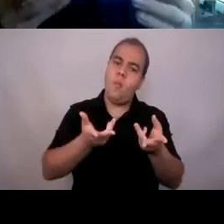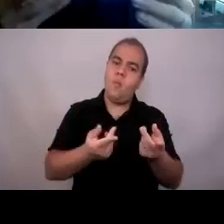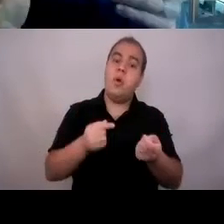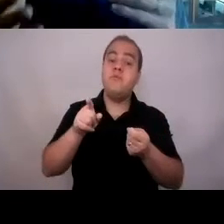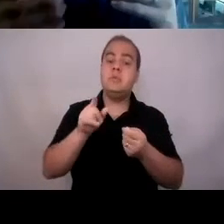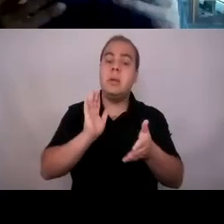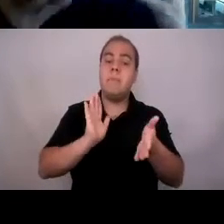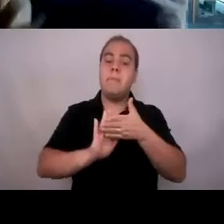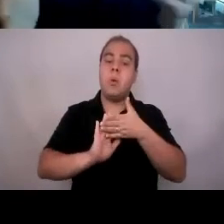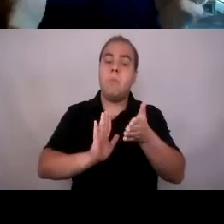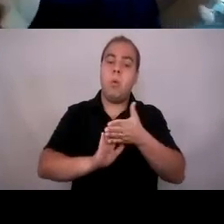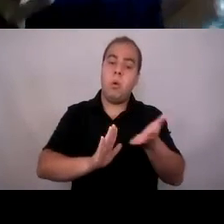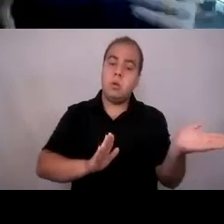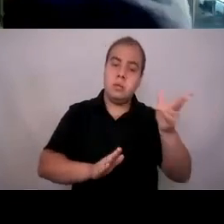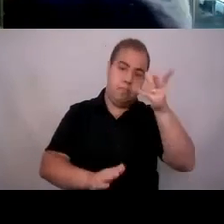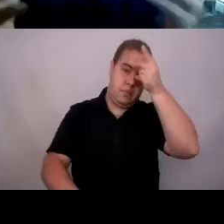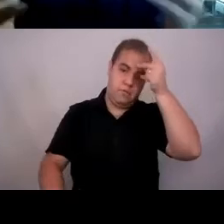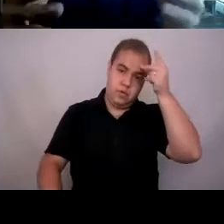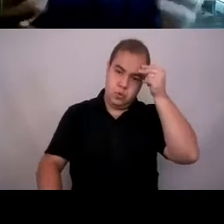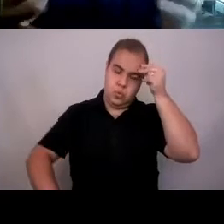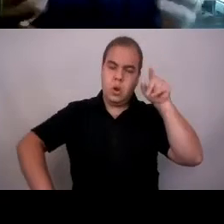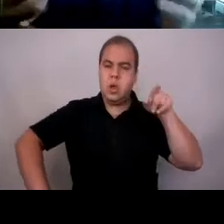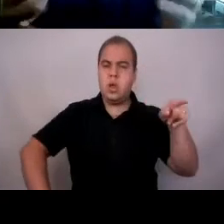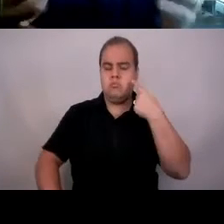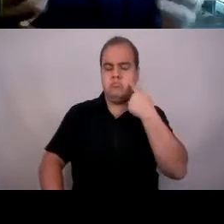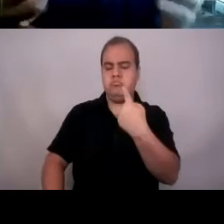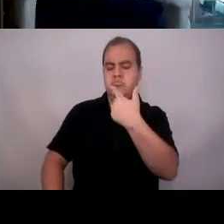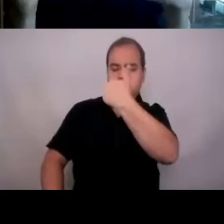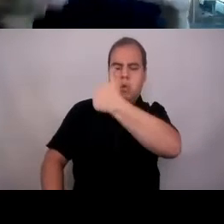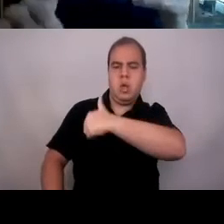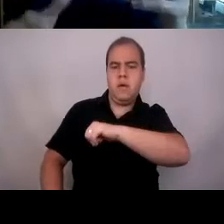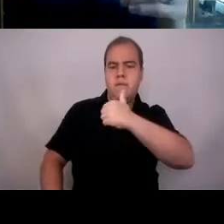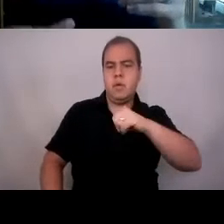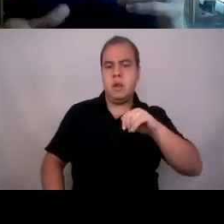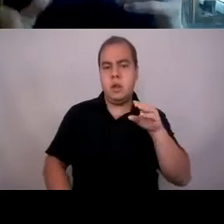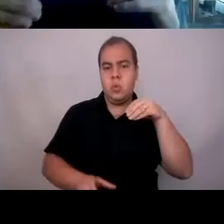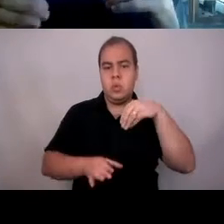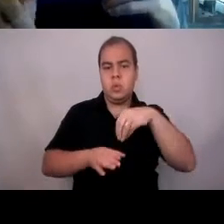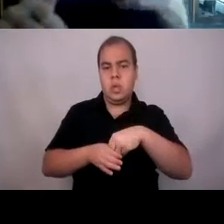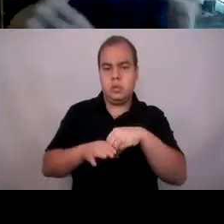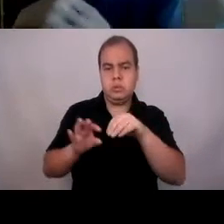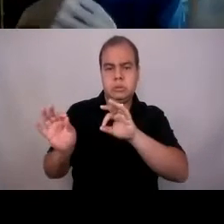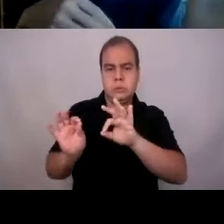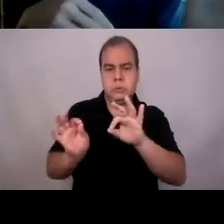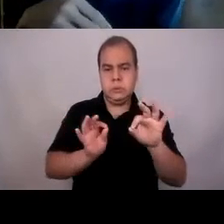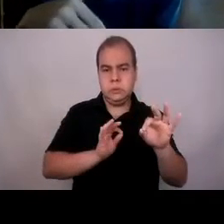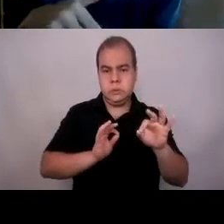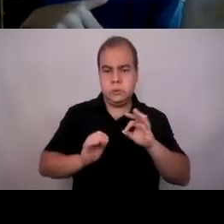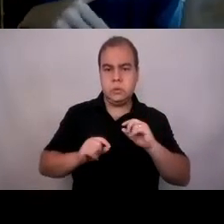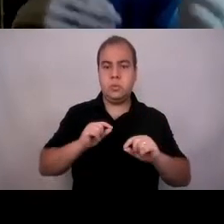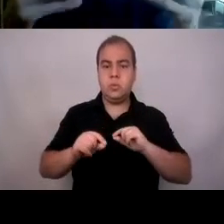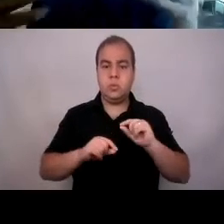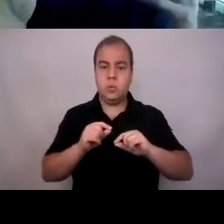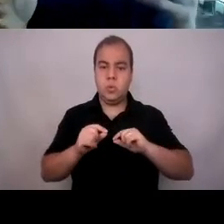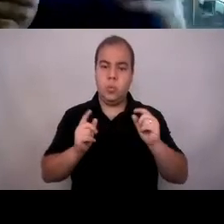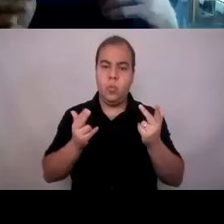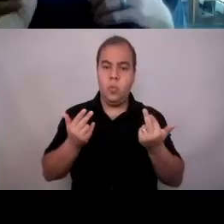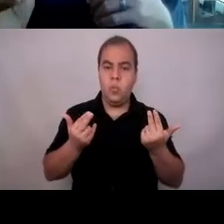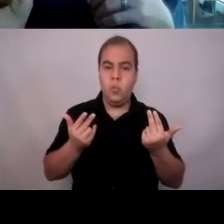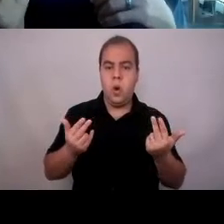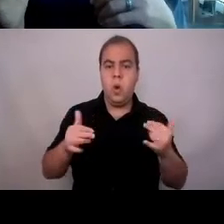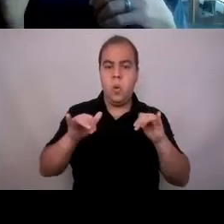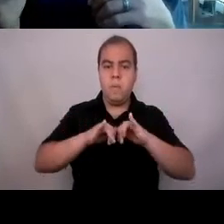e a partir disso, da sua proposta, eles avaliam dentro de determinados critérios, né? Assim como o manual de design lá